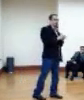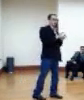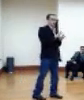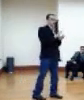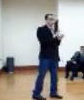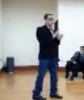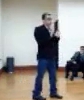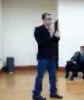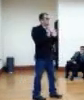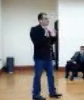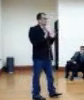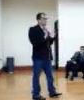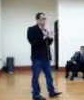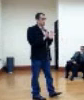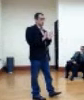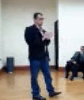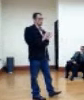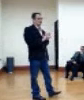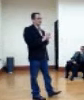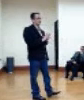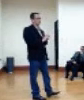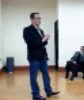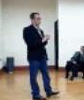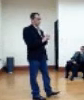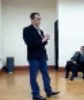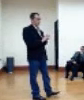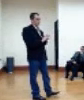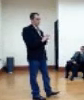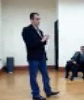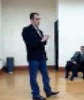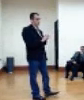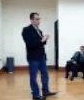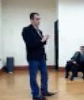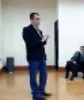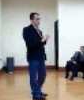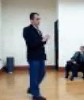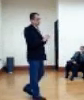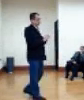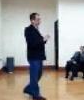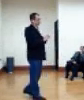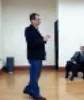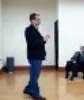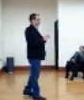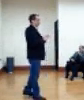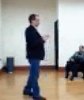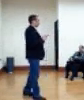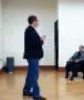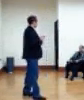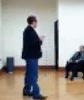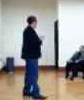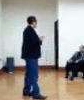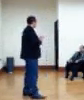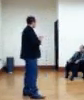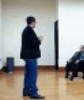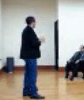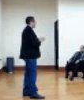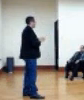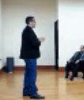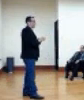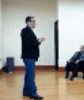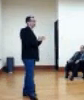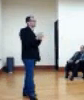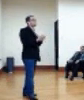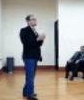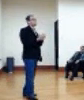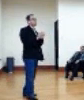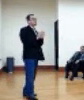diseño gráfico, aunque sea con pasitos muy inocentes como este trabajo, ya lo comienza a hacer, ¿por qué no también lo hacemos con arquitectura? Es una invitación de orden